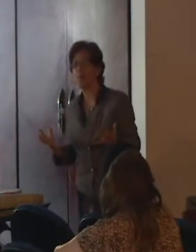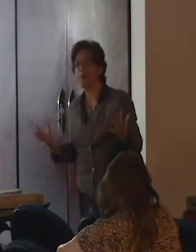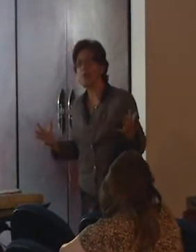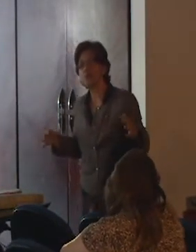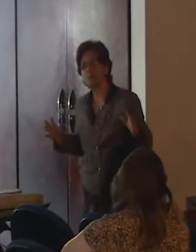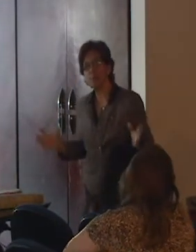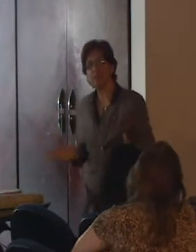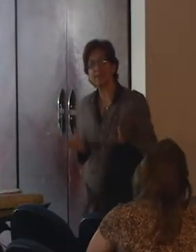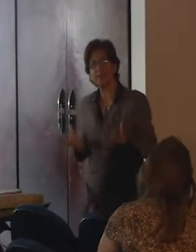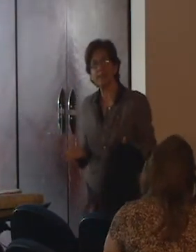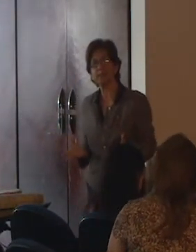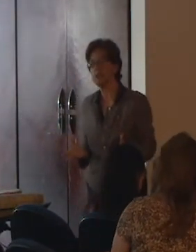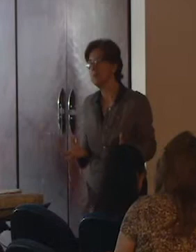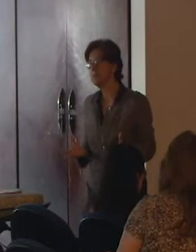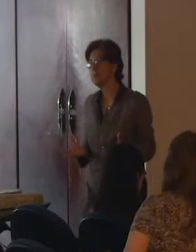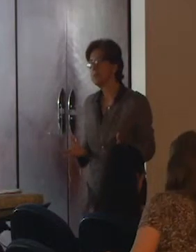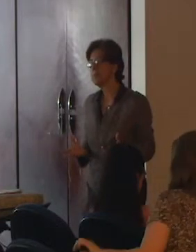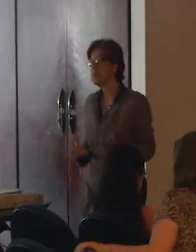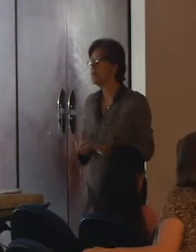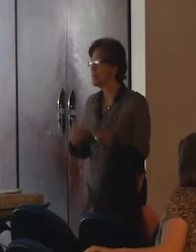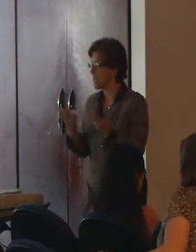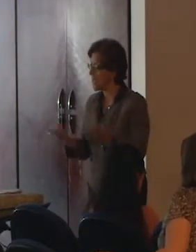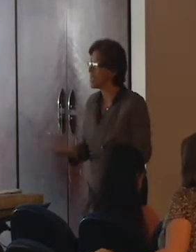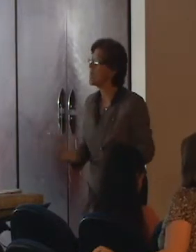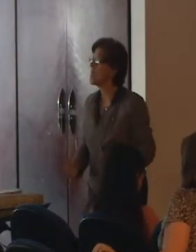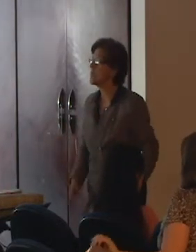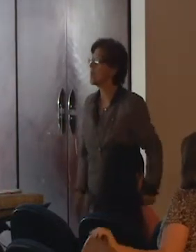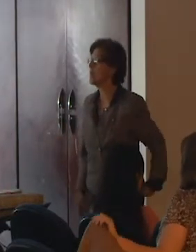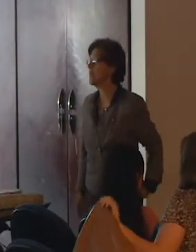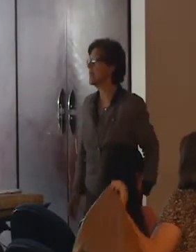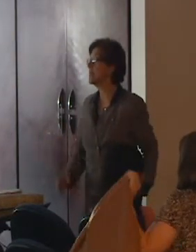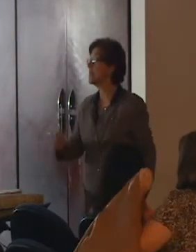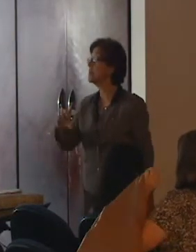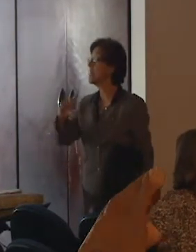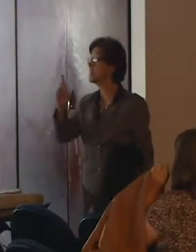poesía. Todo esto lo podemos poner al servicio